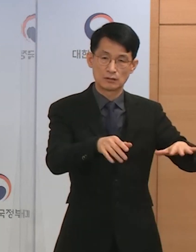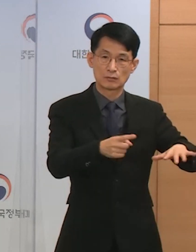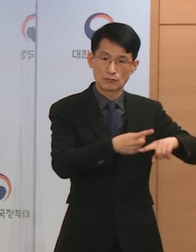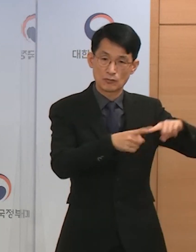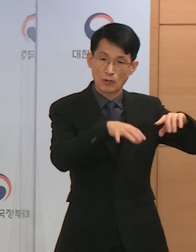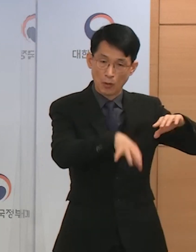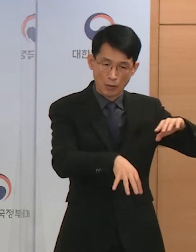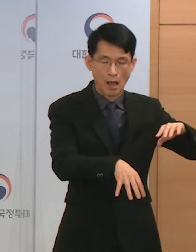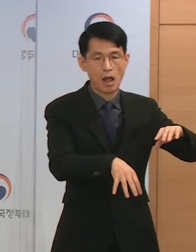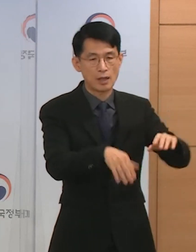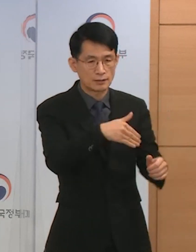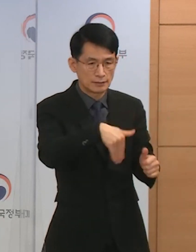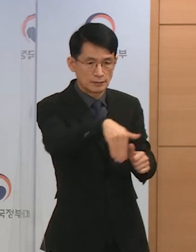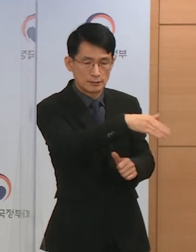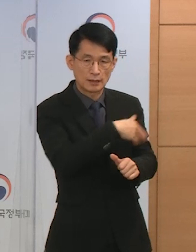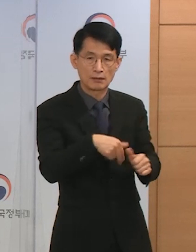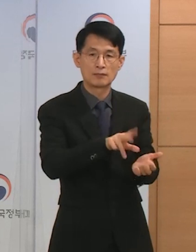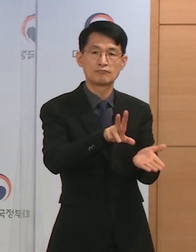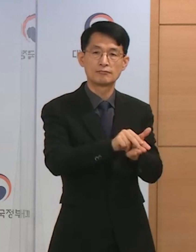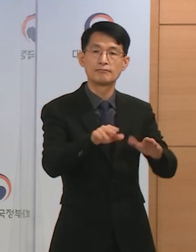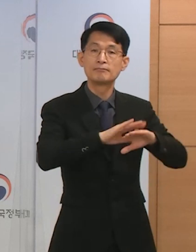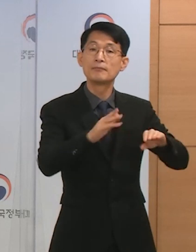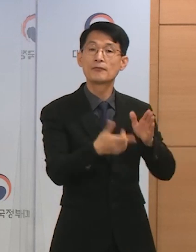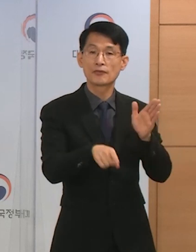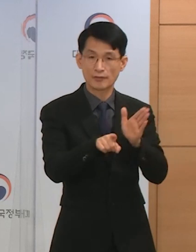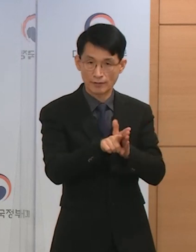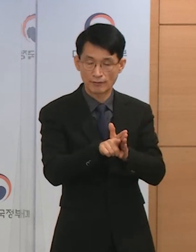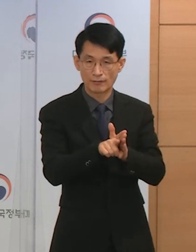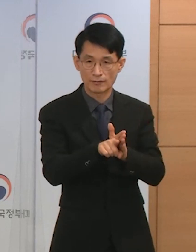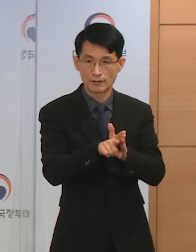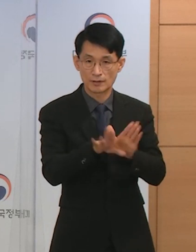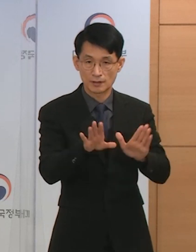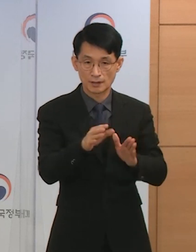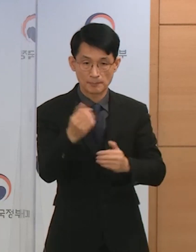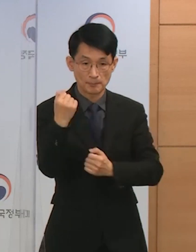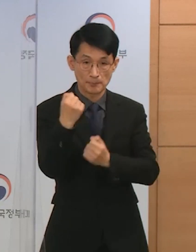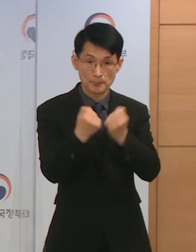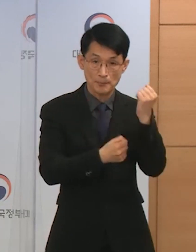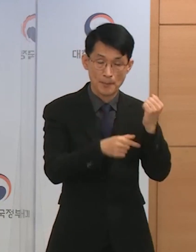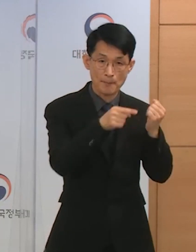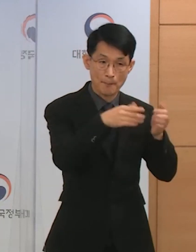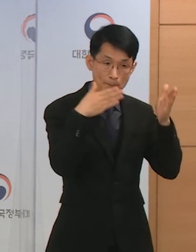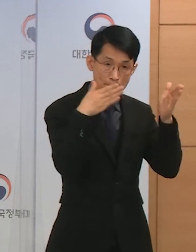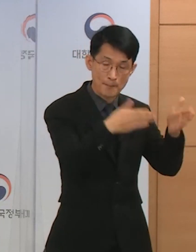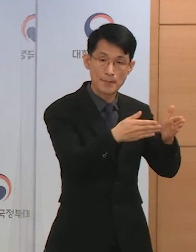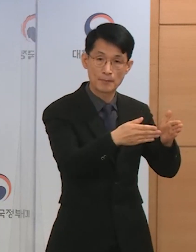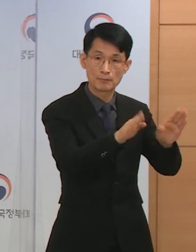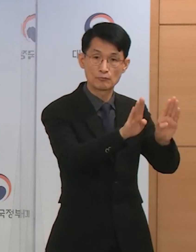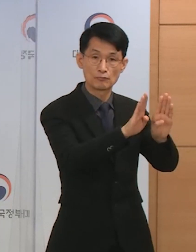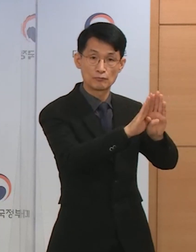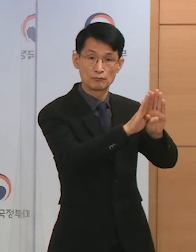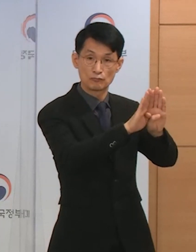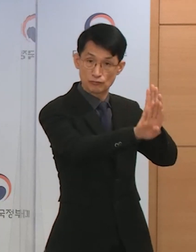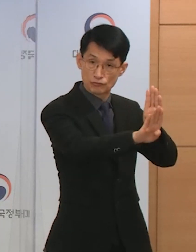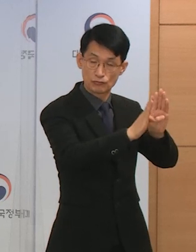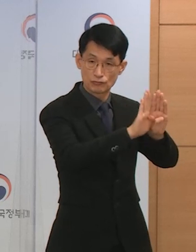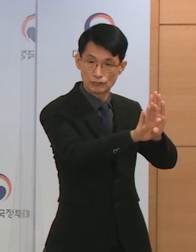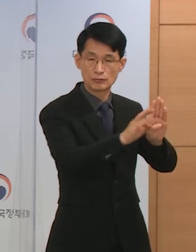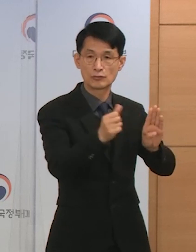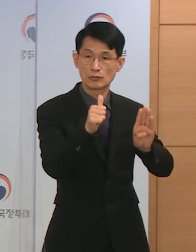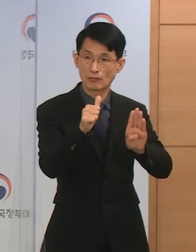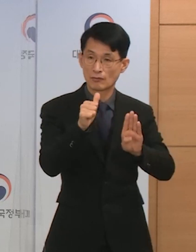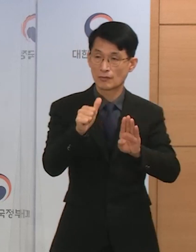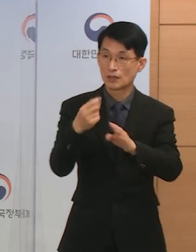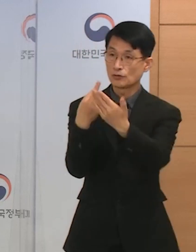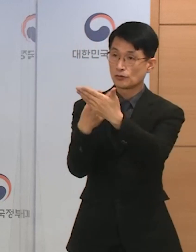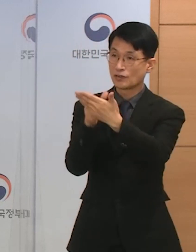주택의 구조적 문제점을 개선하기 위하여 현재 피난 방향으로 열개되어 있는 출입문과